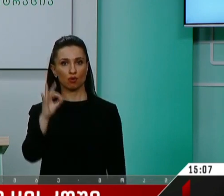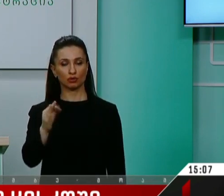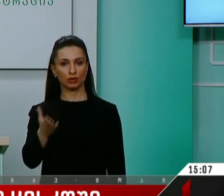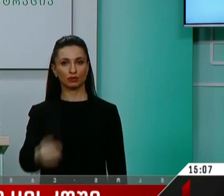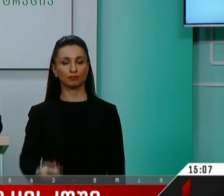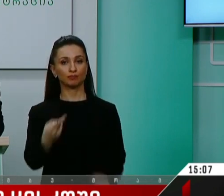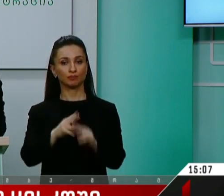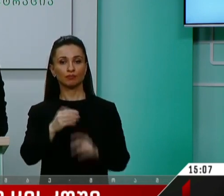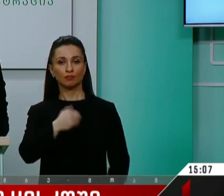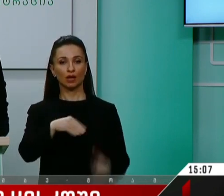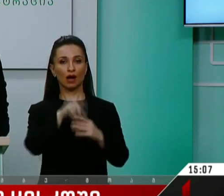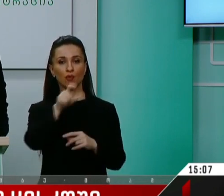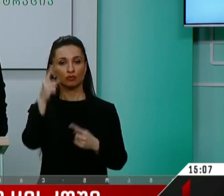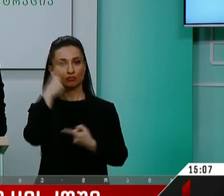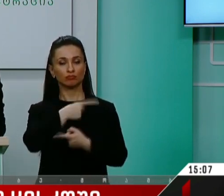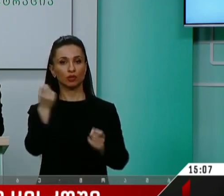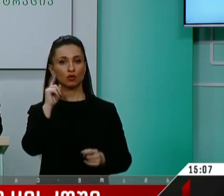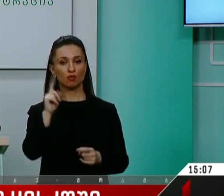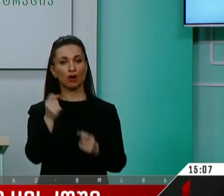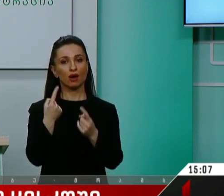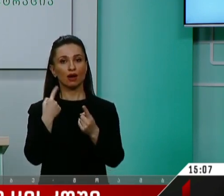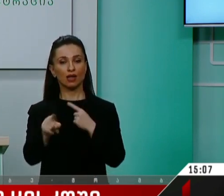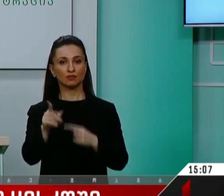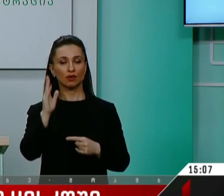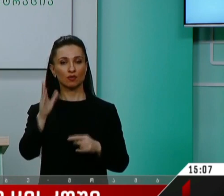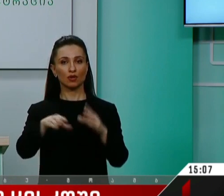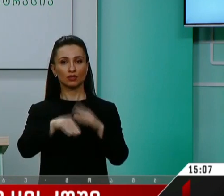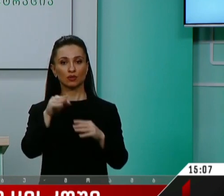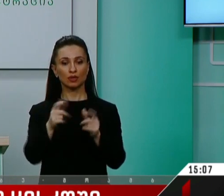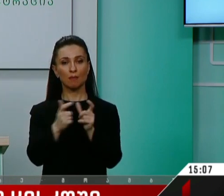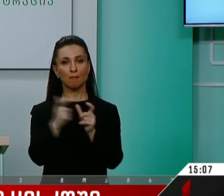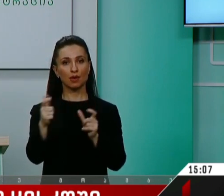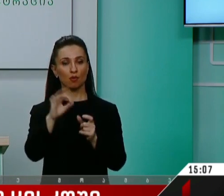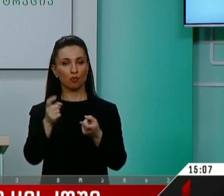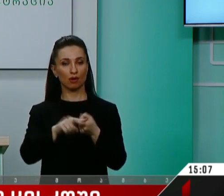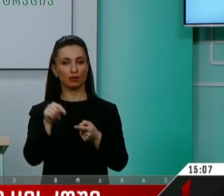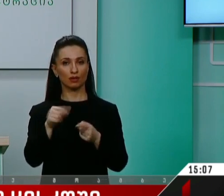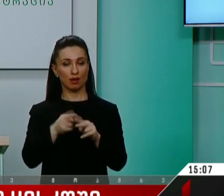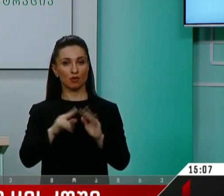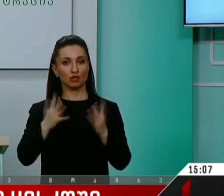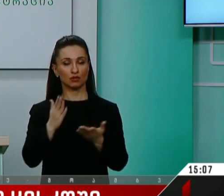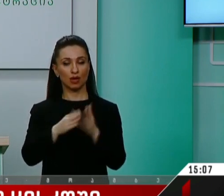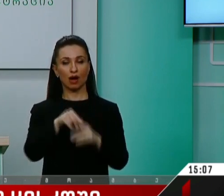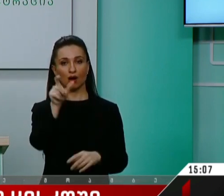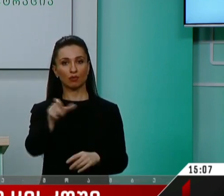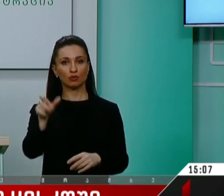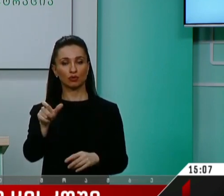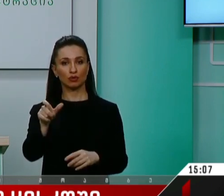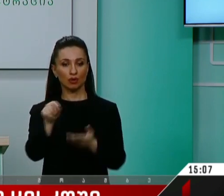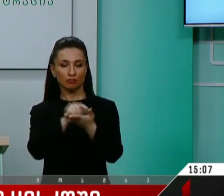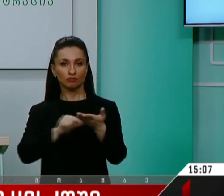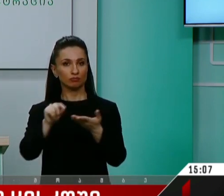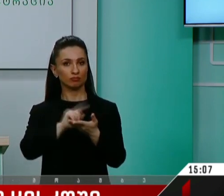91%. Აქვე მინდა ამორჩევლებს შევახსენო, რომ განსხვავებული იქნება საარჩევნო ბიულეტენიც. Ამ შემთხვევაში ამორჩეულმა კი არ